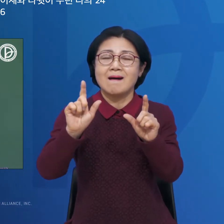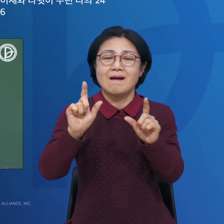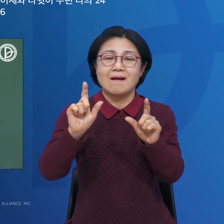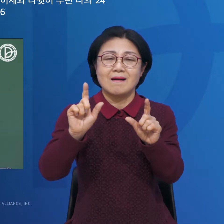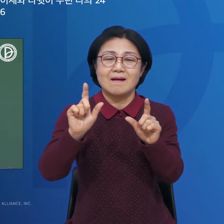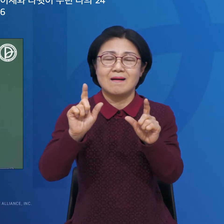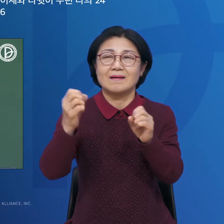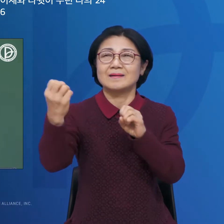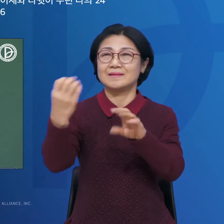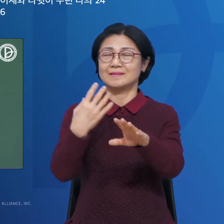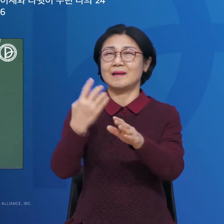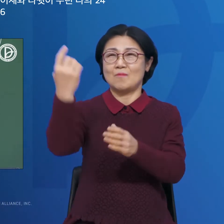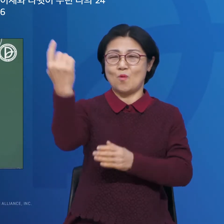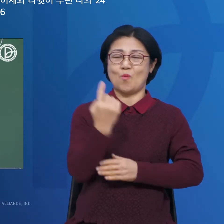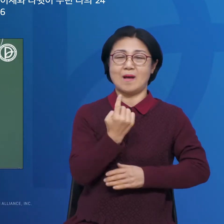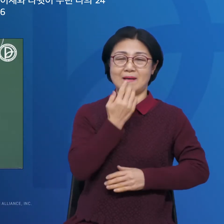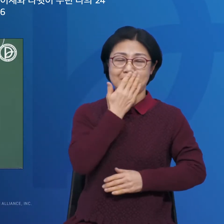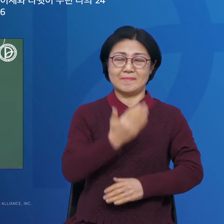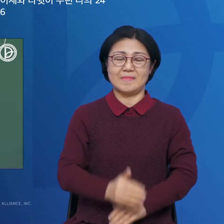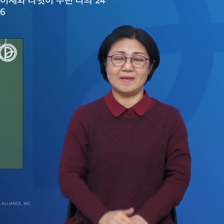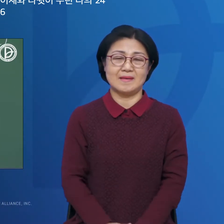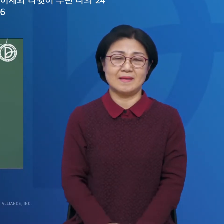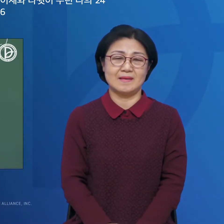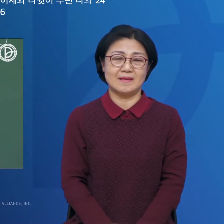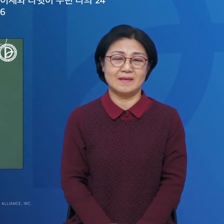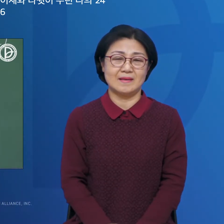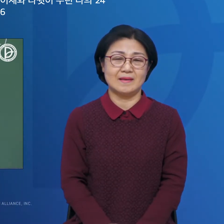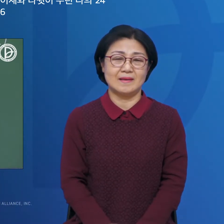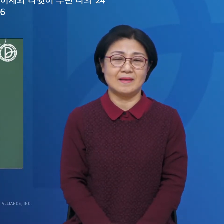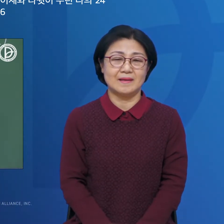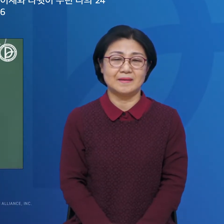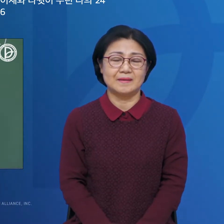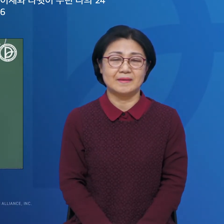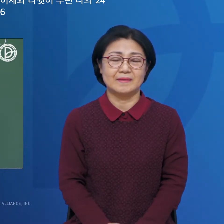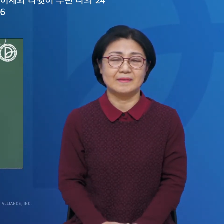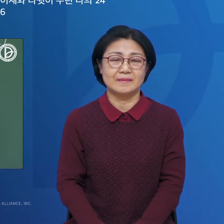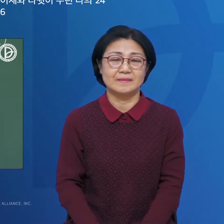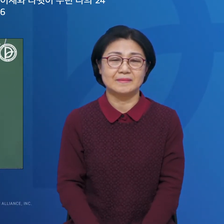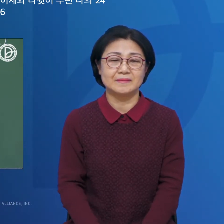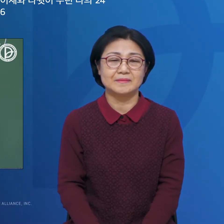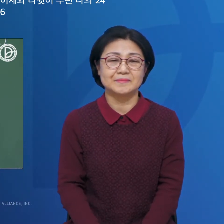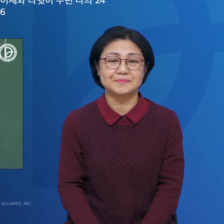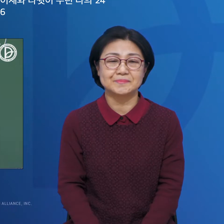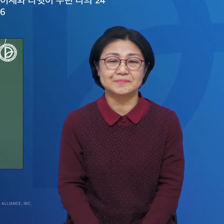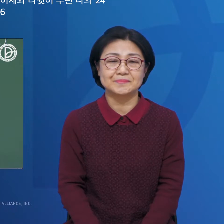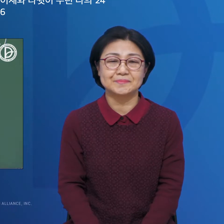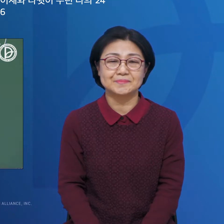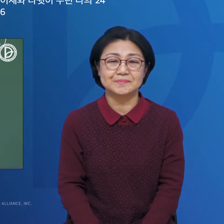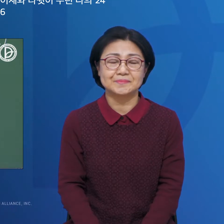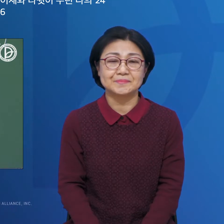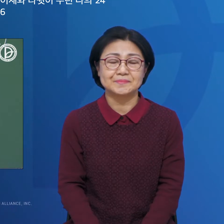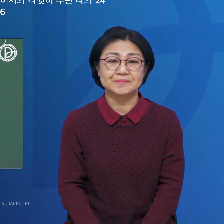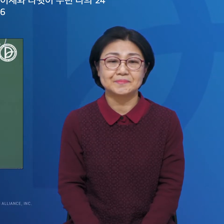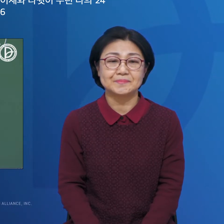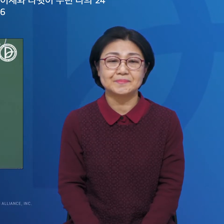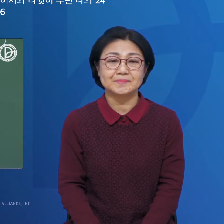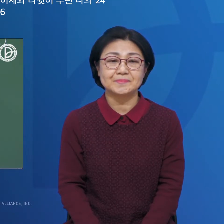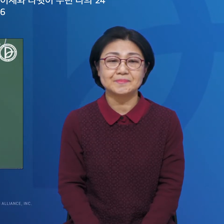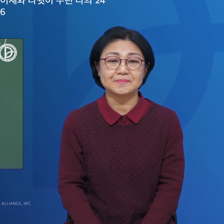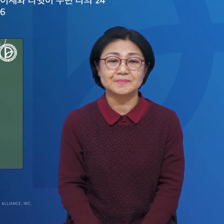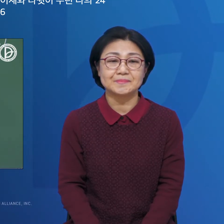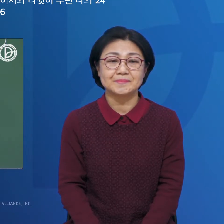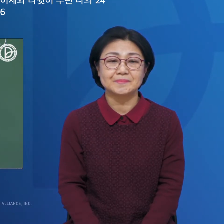the answers which just overflow in you. 이때부터 나오는 게 뭡니까? What do we see at this time? 눈에 안 보이지만은